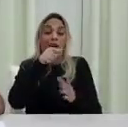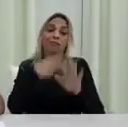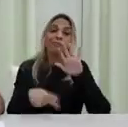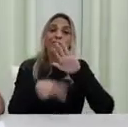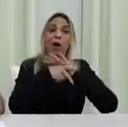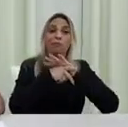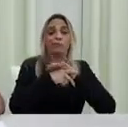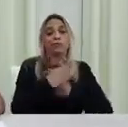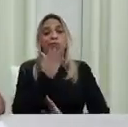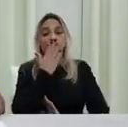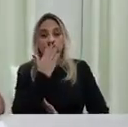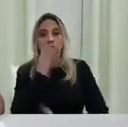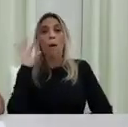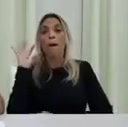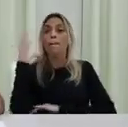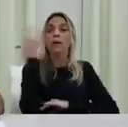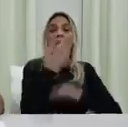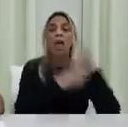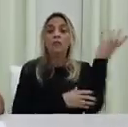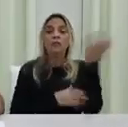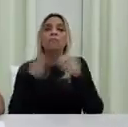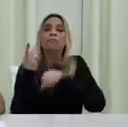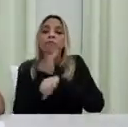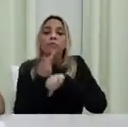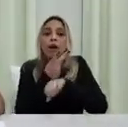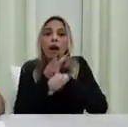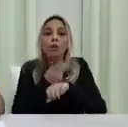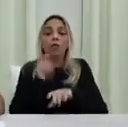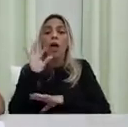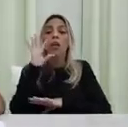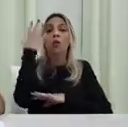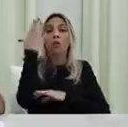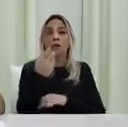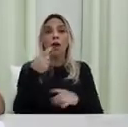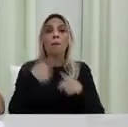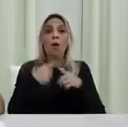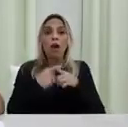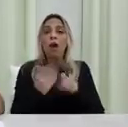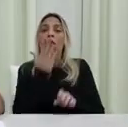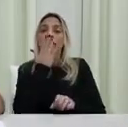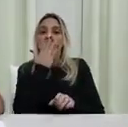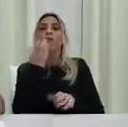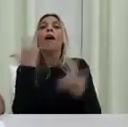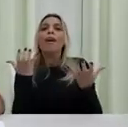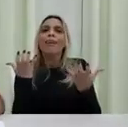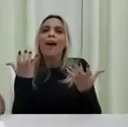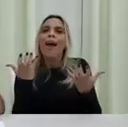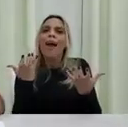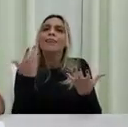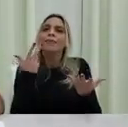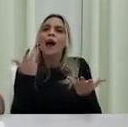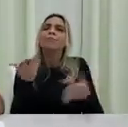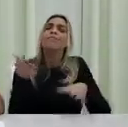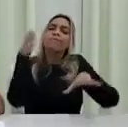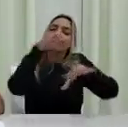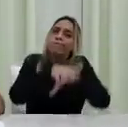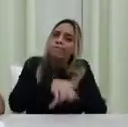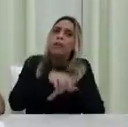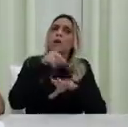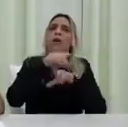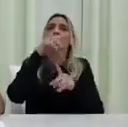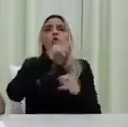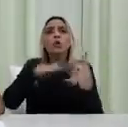e questão ambiental. Estamos buscando solução para isso. Por quê? Os índios querem se integrar à sociedade. Os índios querem deixar de ser escravizados